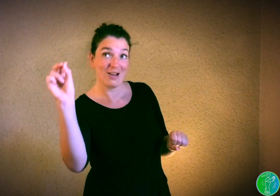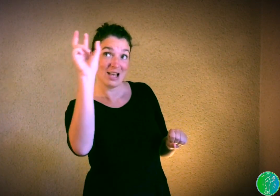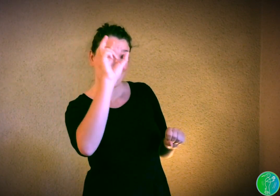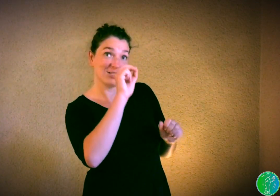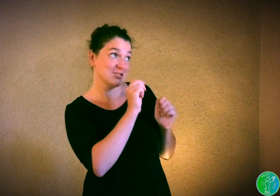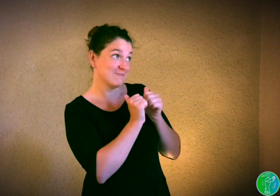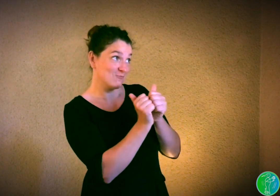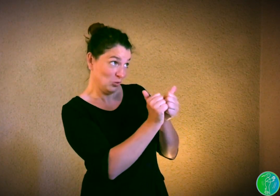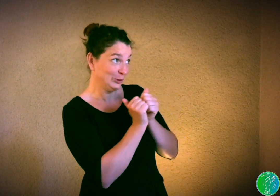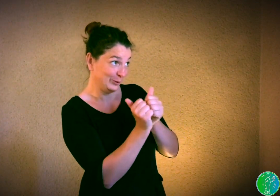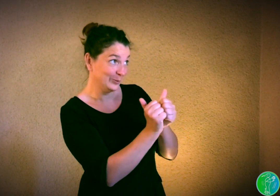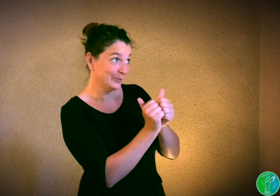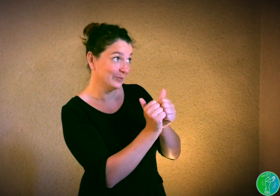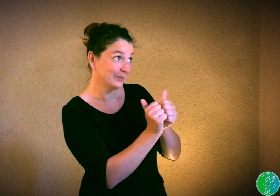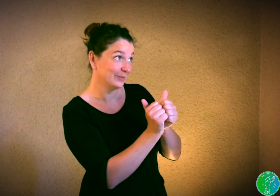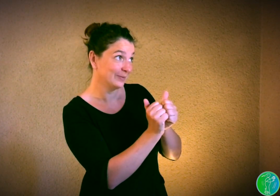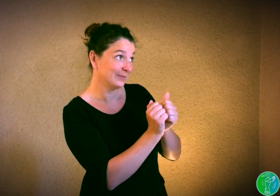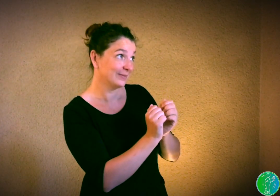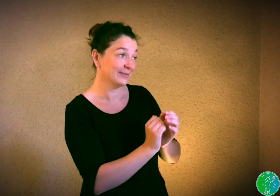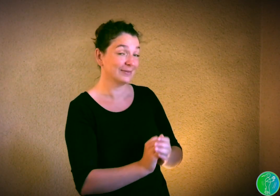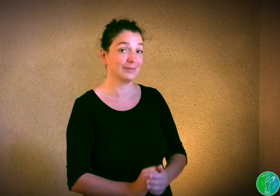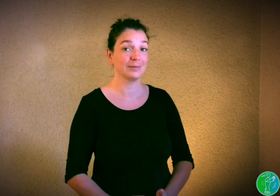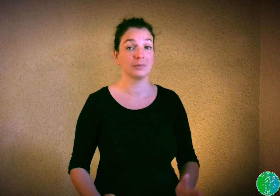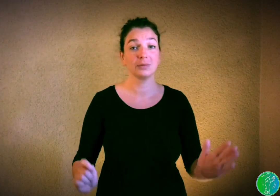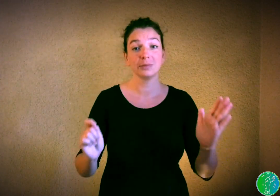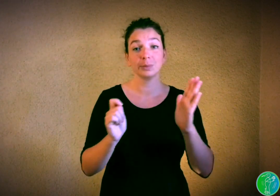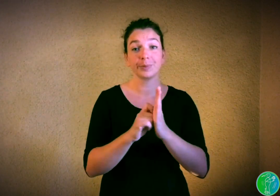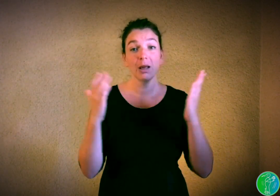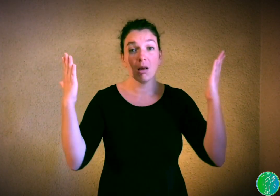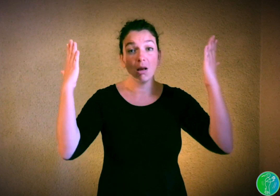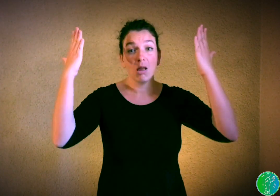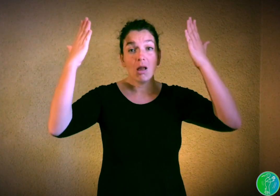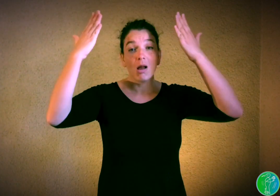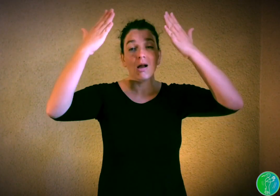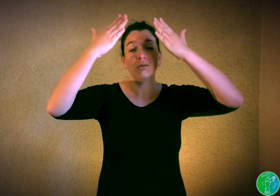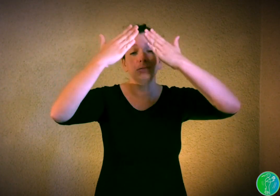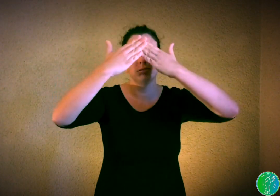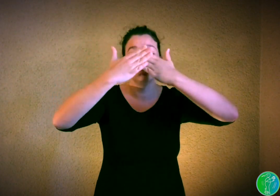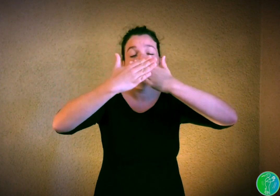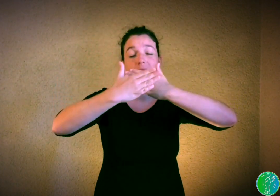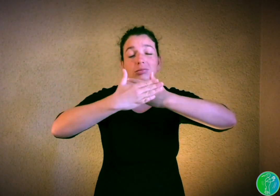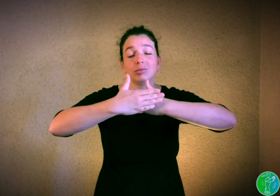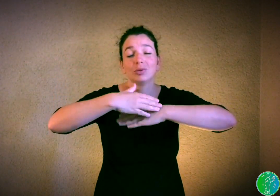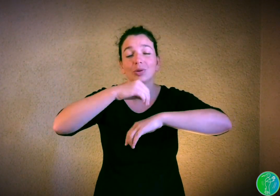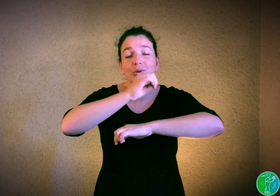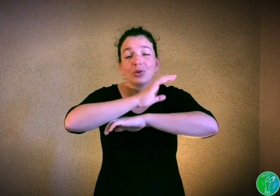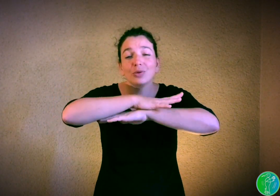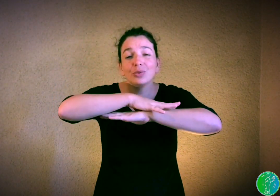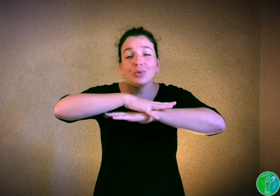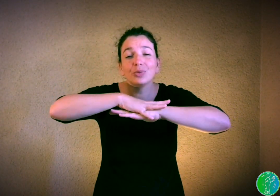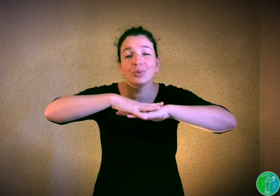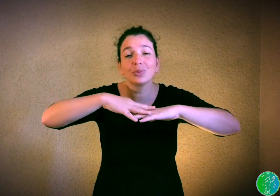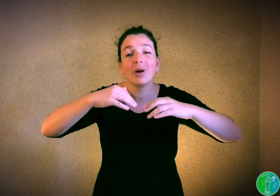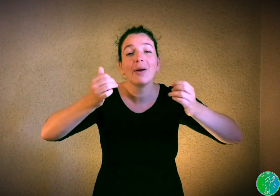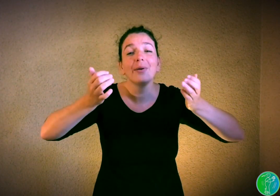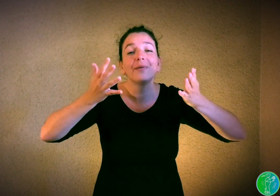Si tu veux, on peut continuer ensemble. » La nuit était partout maintenant, douce et tiède.